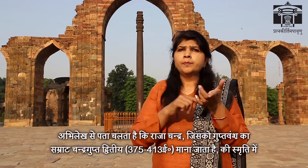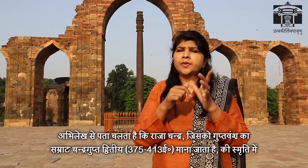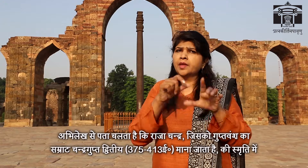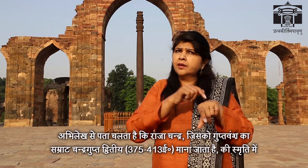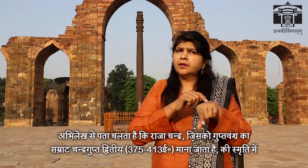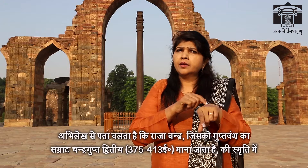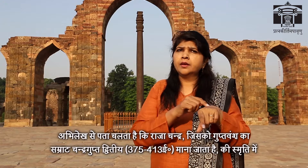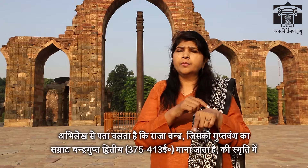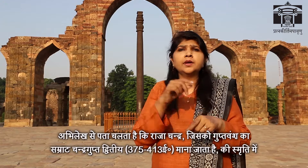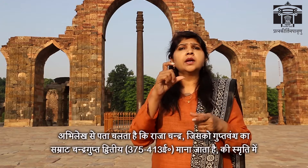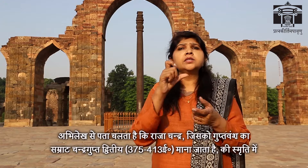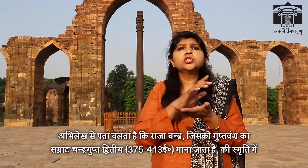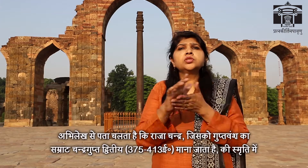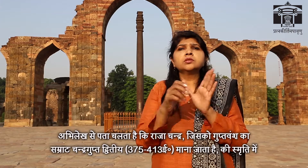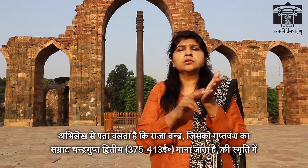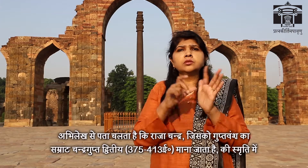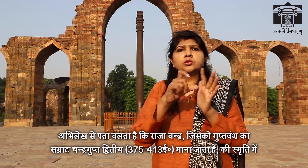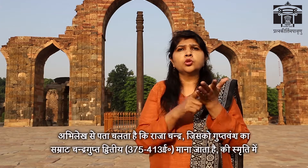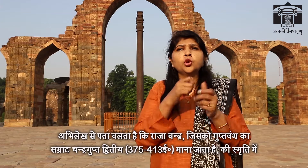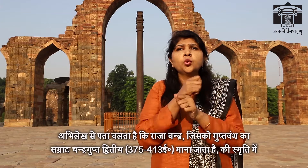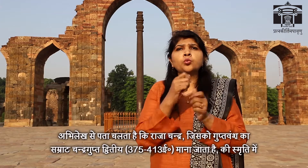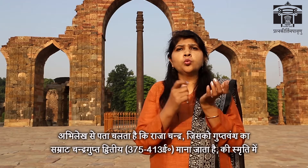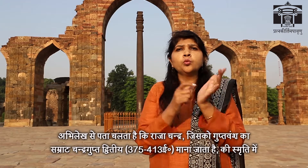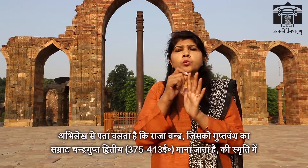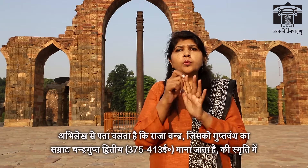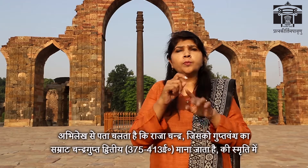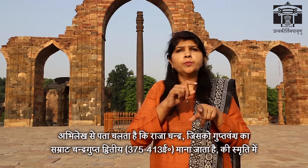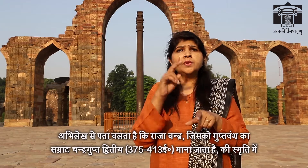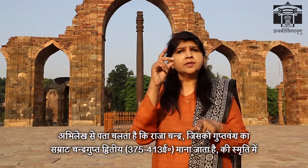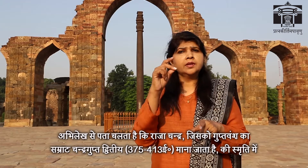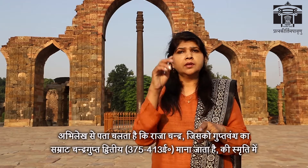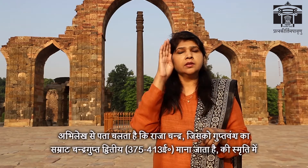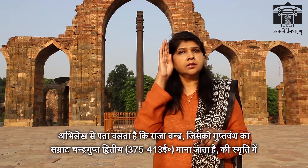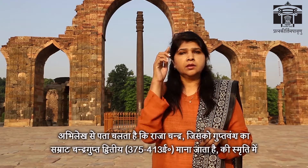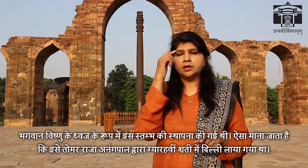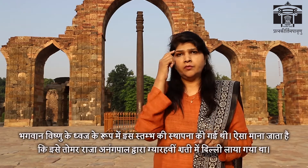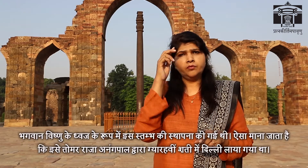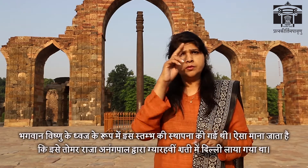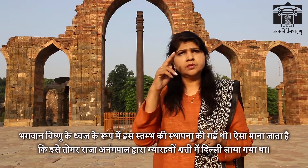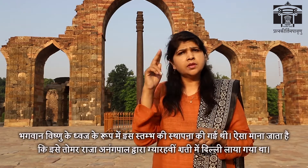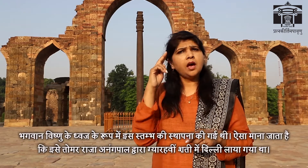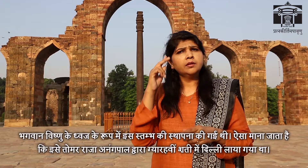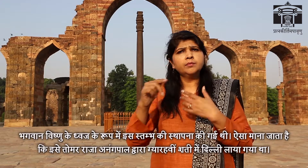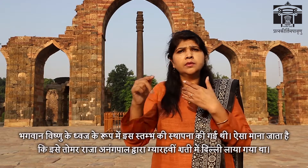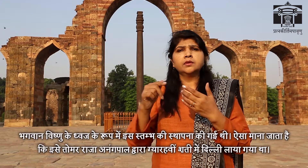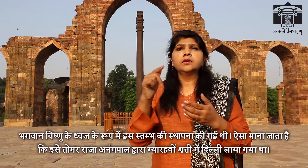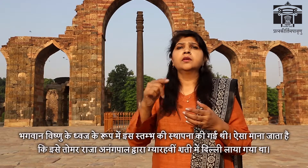माना जाता है, की स्मृति में भगवान विष्णु के ध्वज के रूप